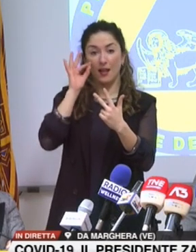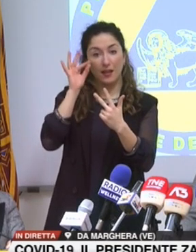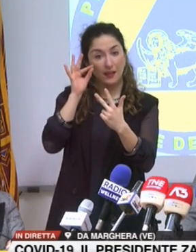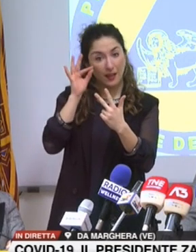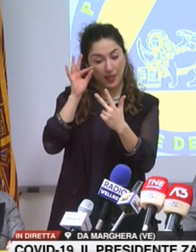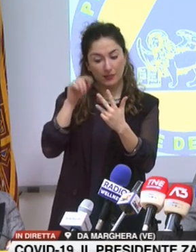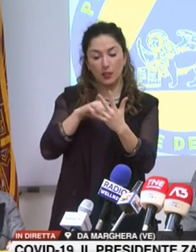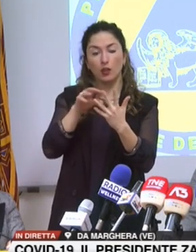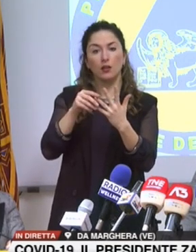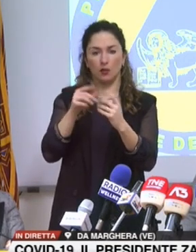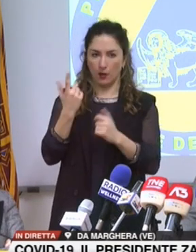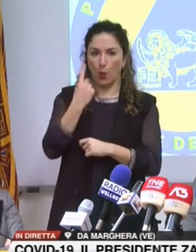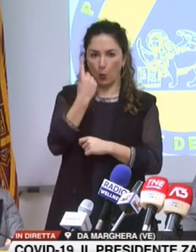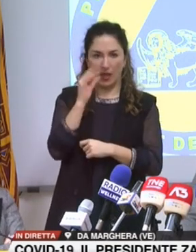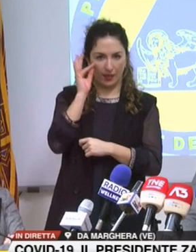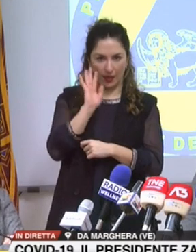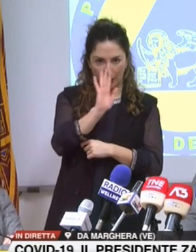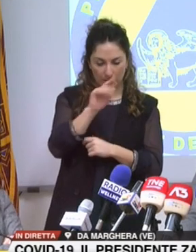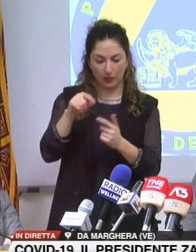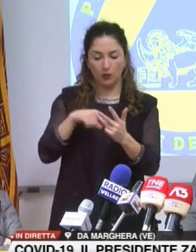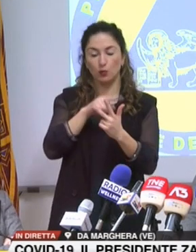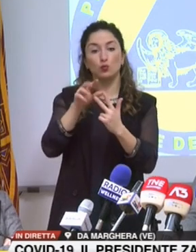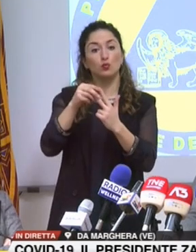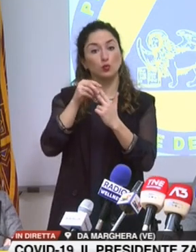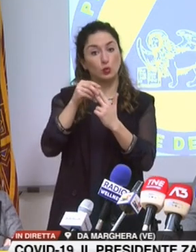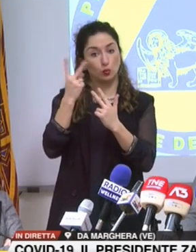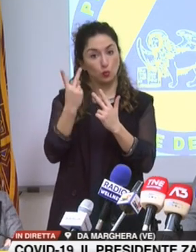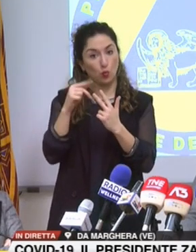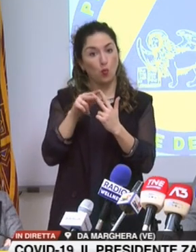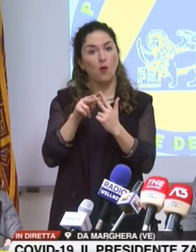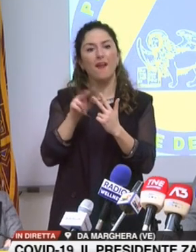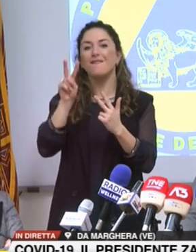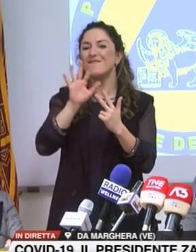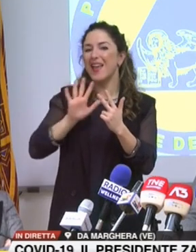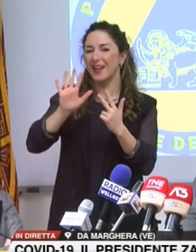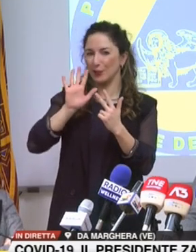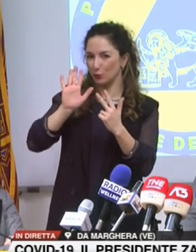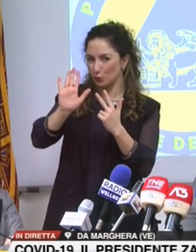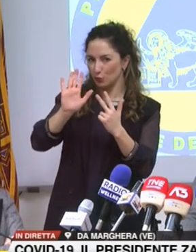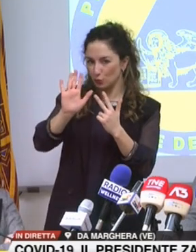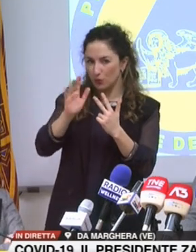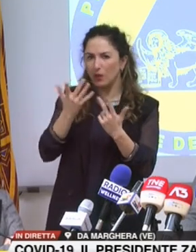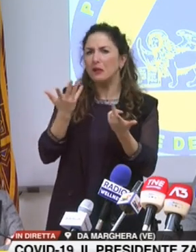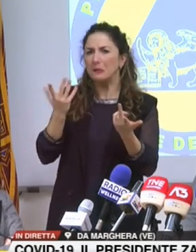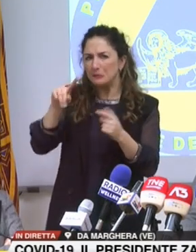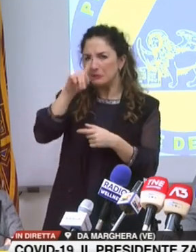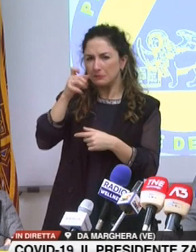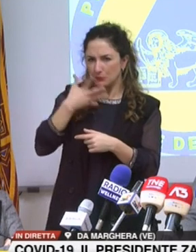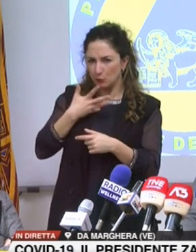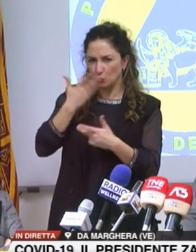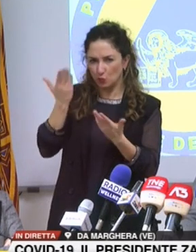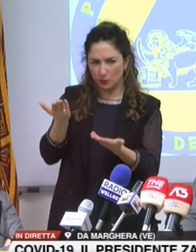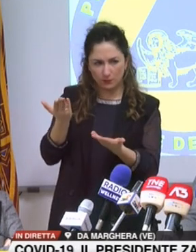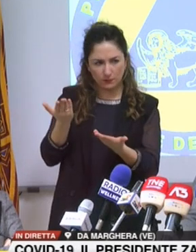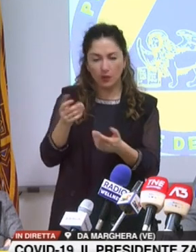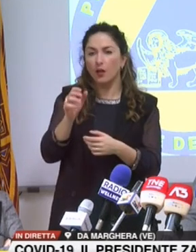2 mutazioni, allora una l'inglese, 2 mutazioni solo e tipicamente venete, sulle quali c'è un grande punto di domanda. Solo